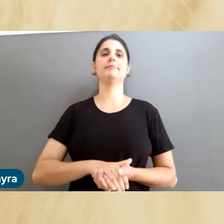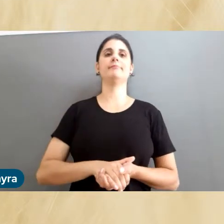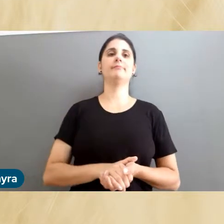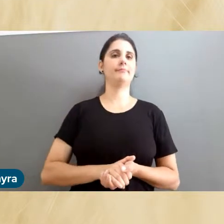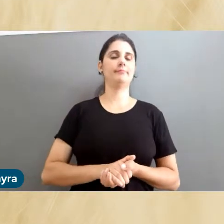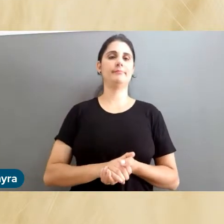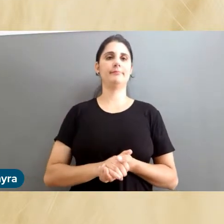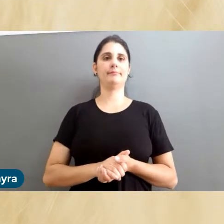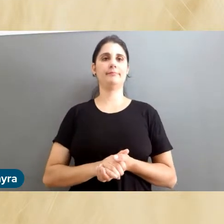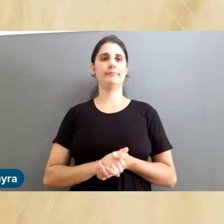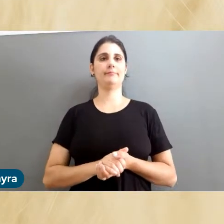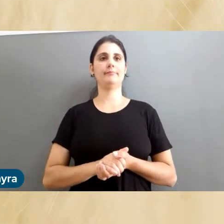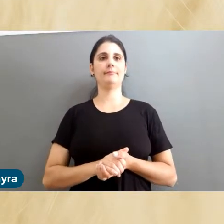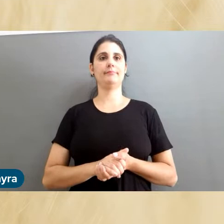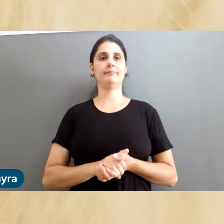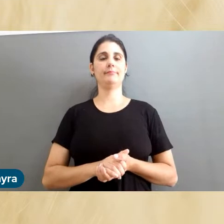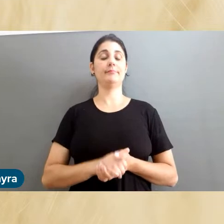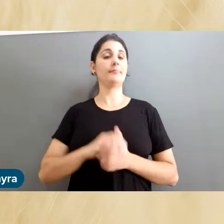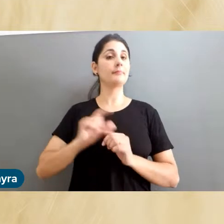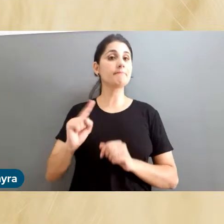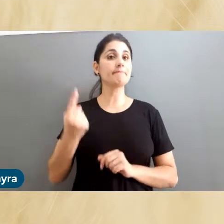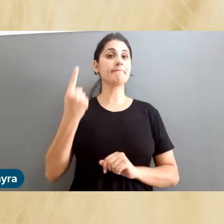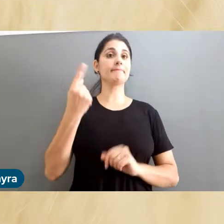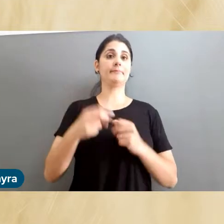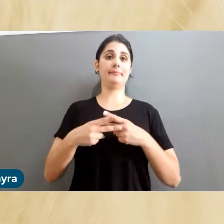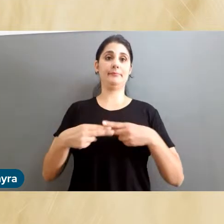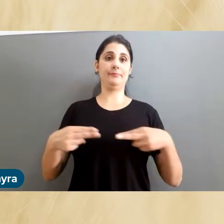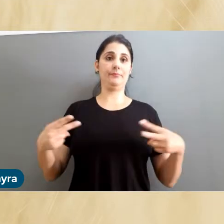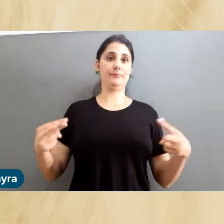almejamos. A primeira lição que